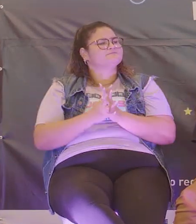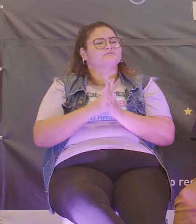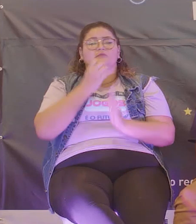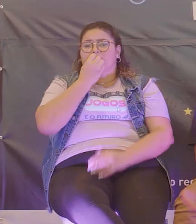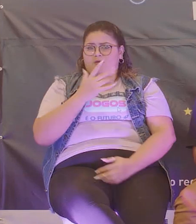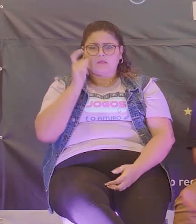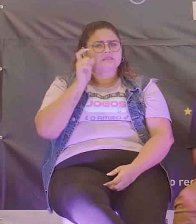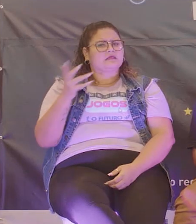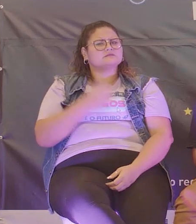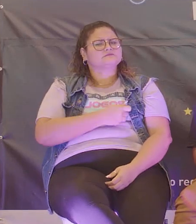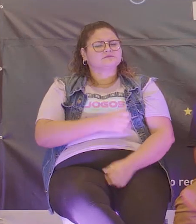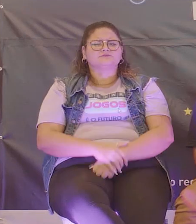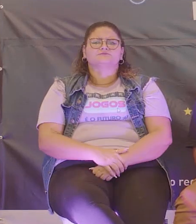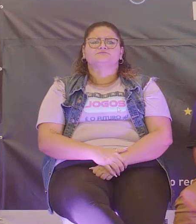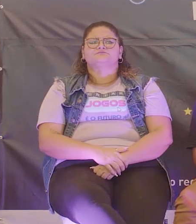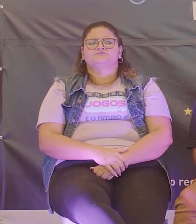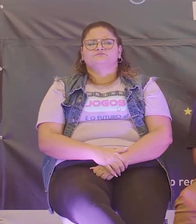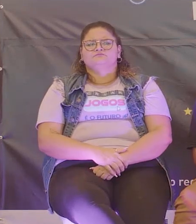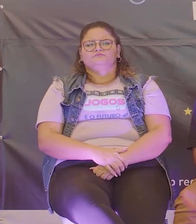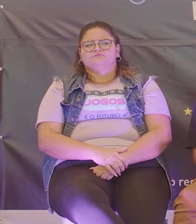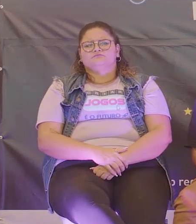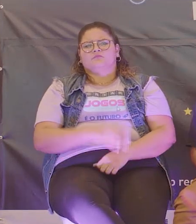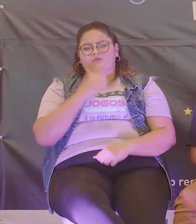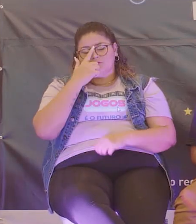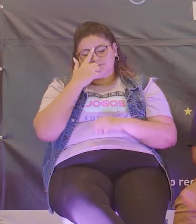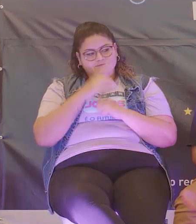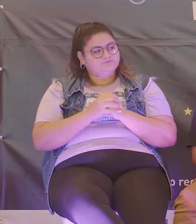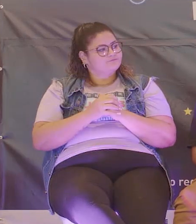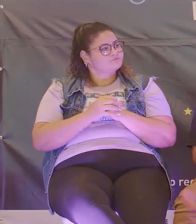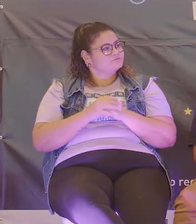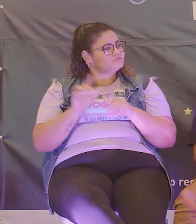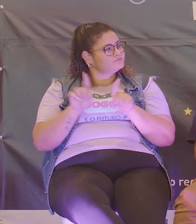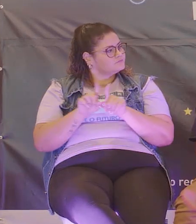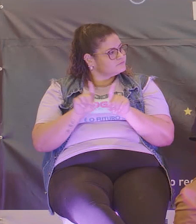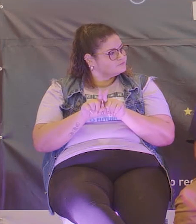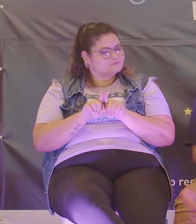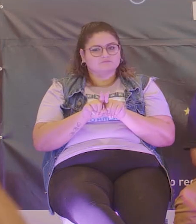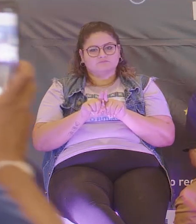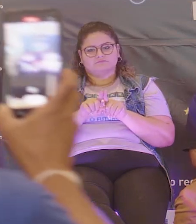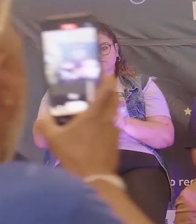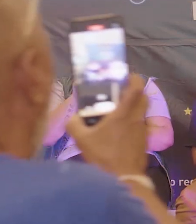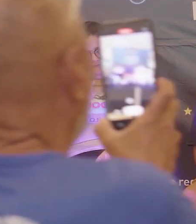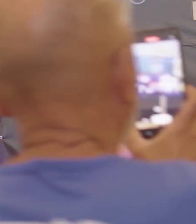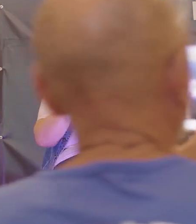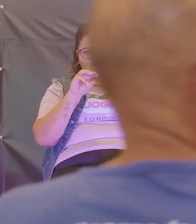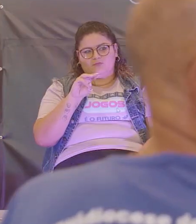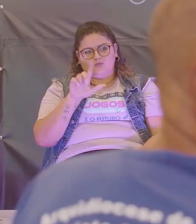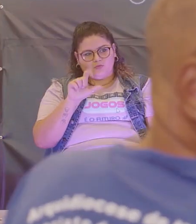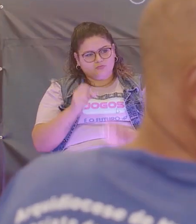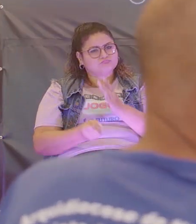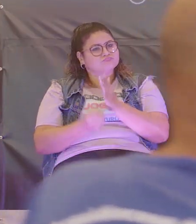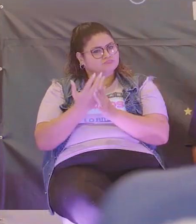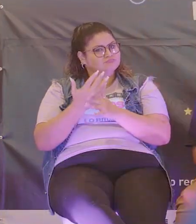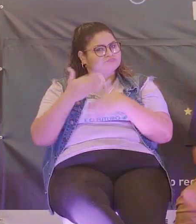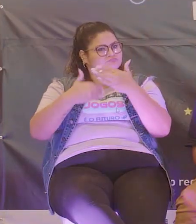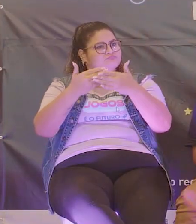interessante. A gente teve meio que um spoiler aí do Rômulo, né? Dizendo que você é um dos nossos grandes desenvolvedores, que eu